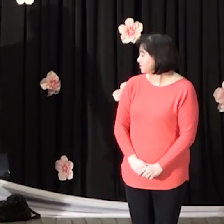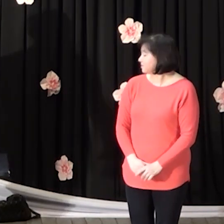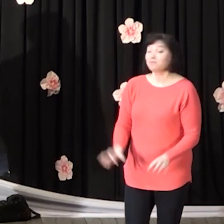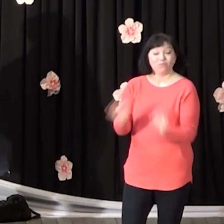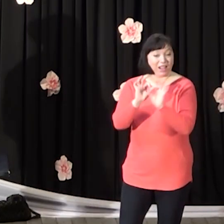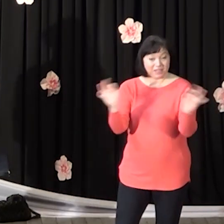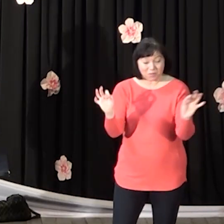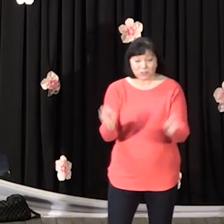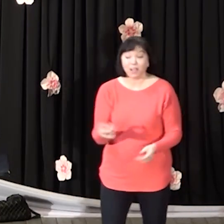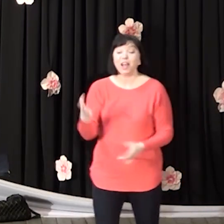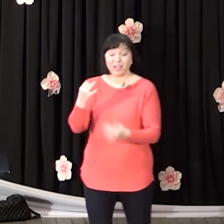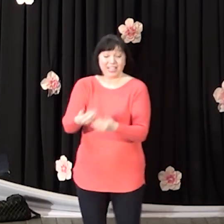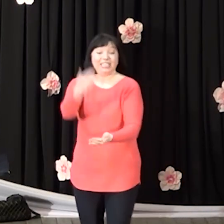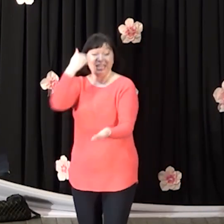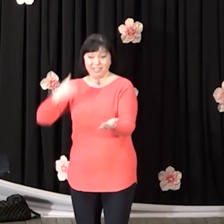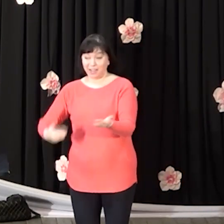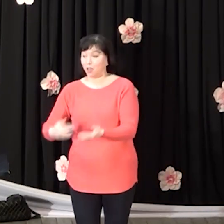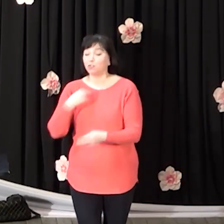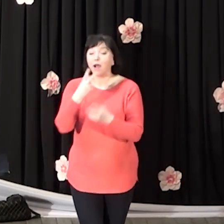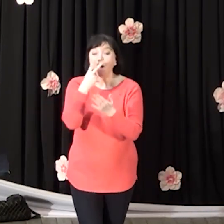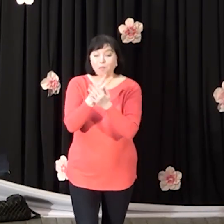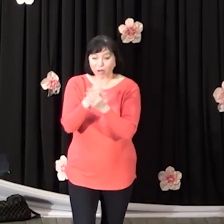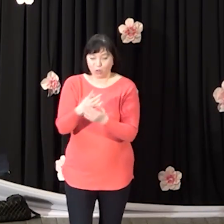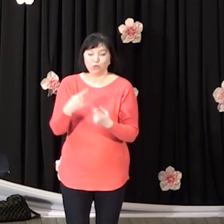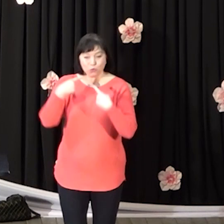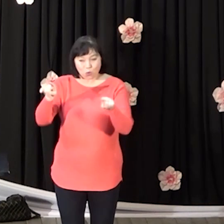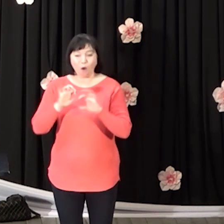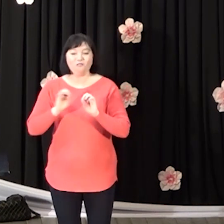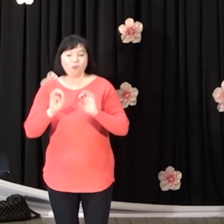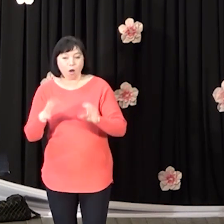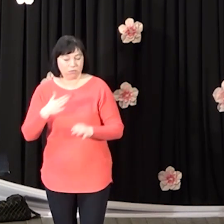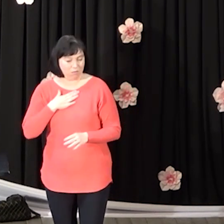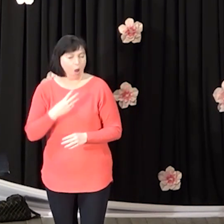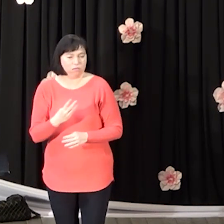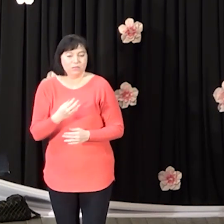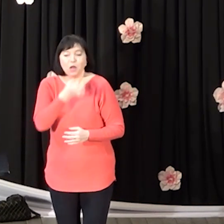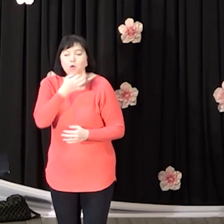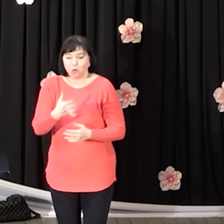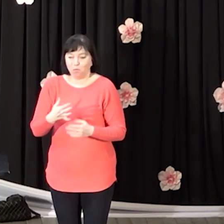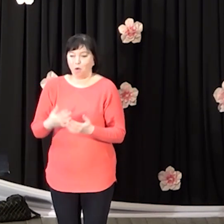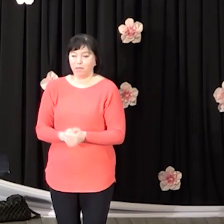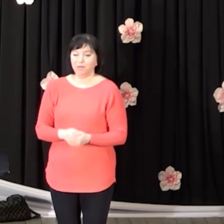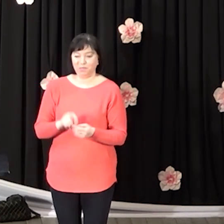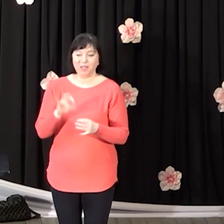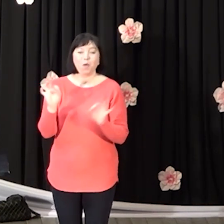Ok, în cele ce urmează, vă voi arăta trucul meu preferat. Haideți să schimbăm piesa